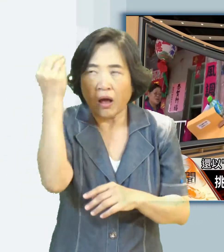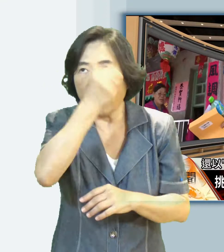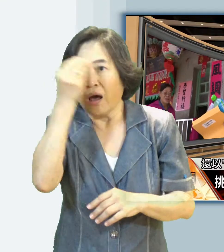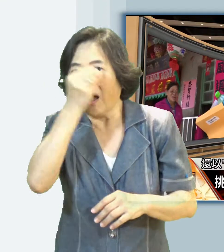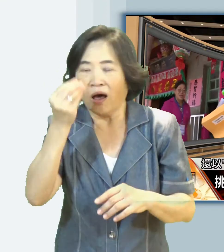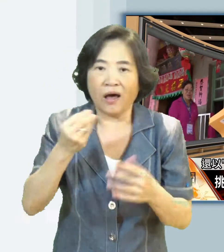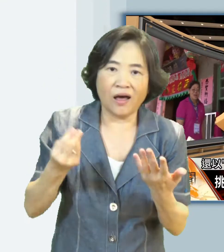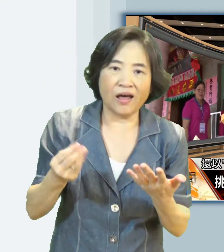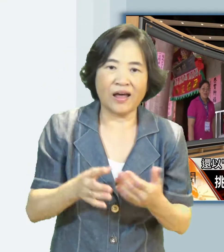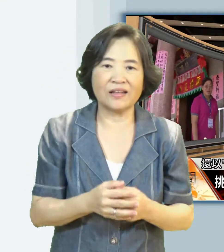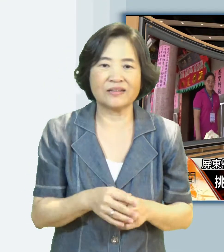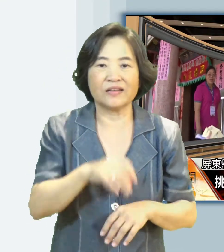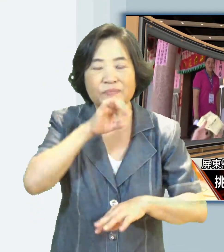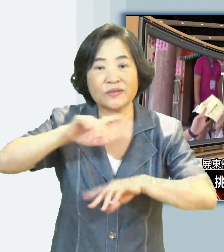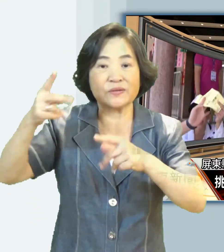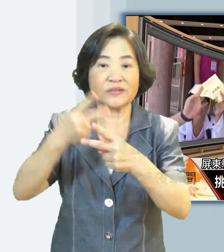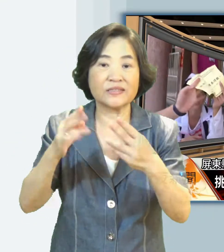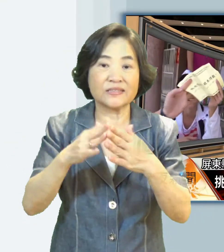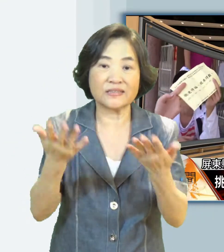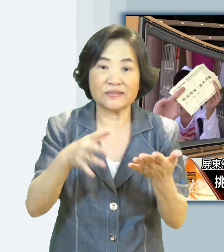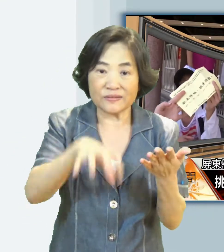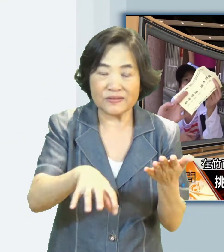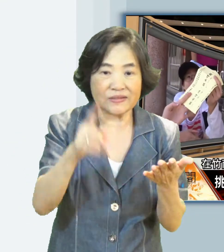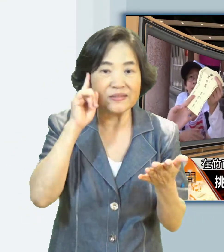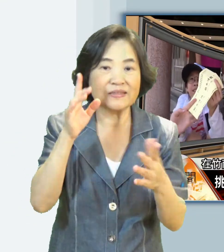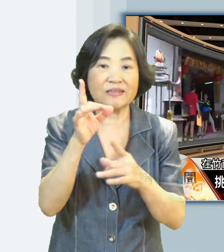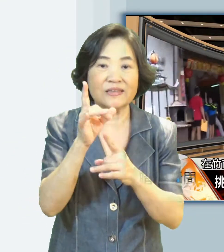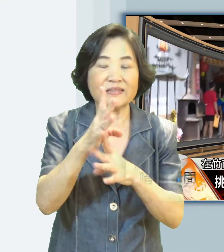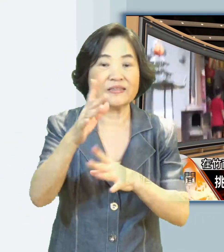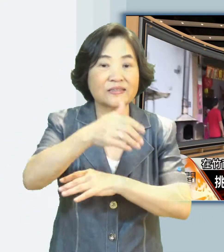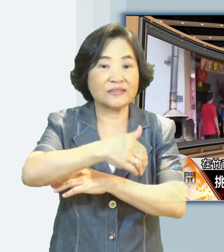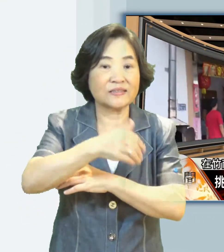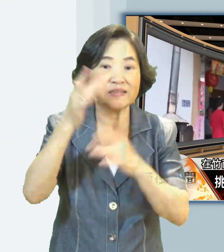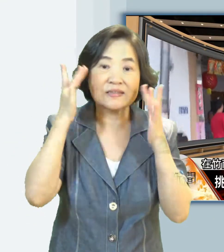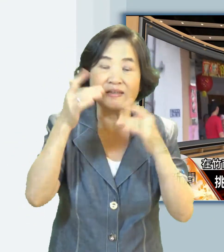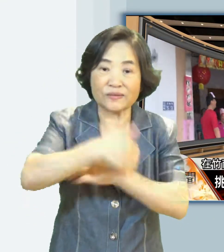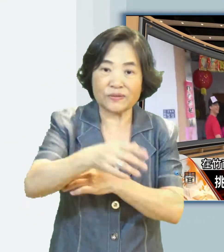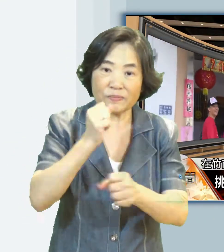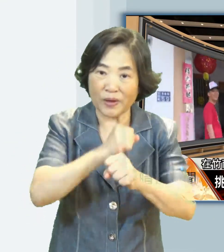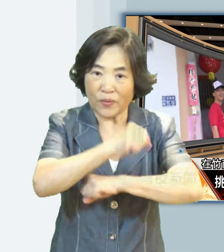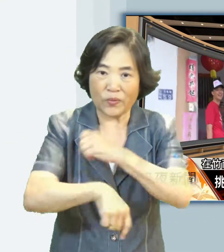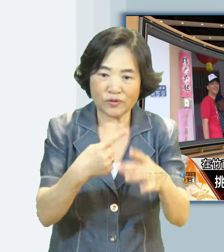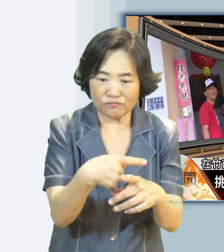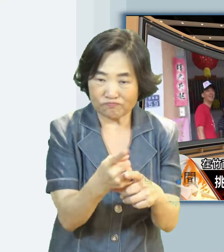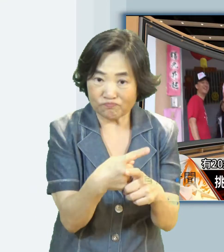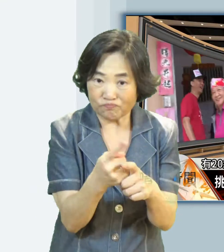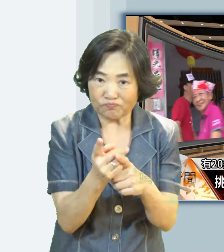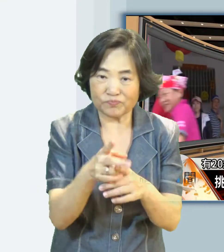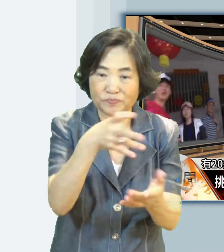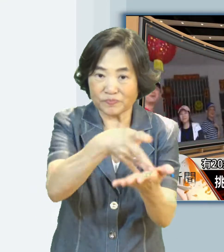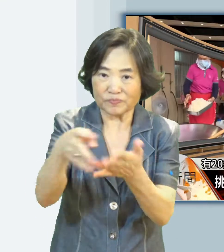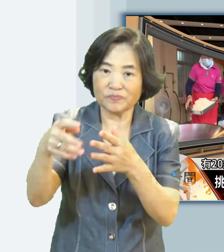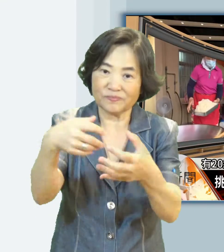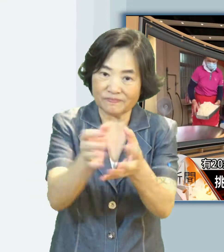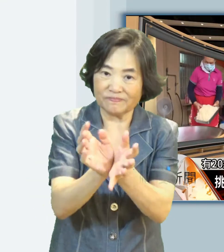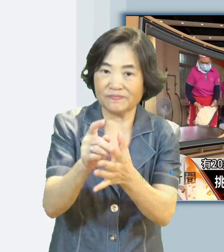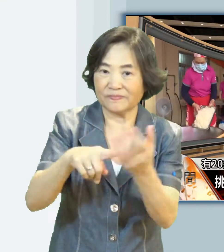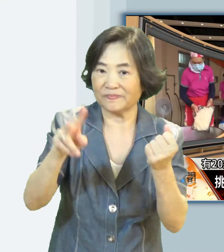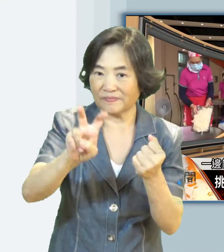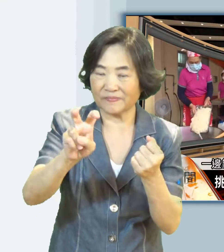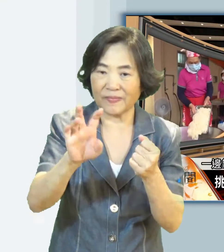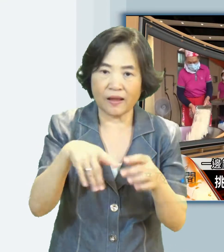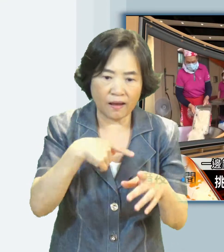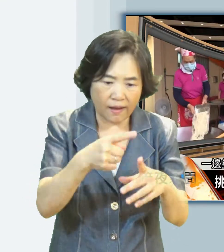米江村。平东县客家私募处年性到中南村期盼天向一家的比赛，由二十组群挑